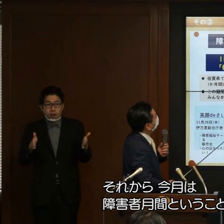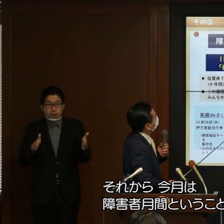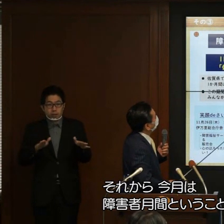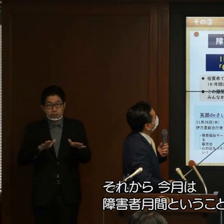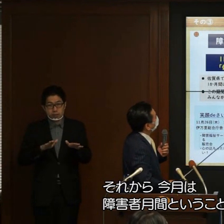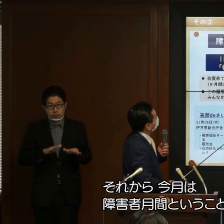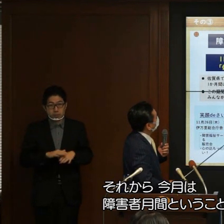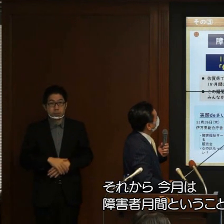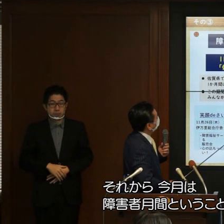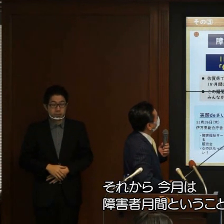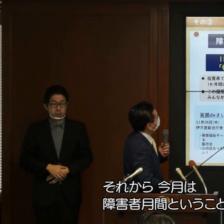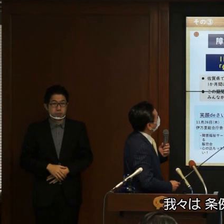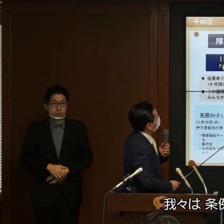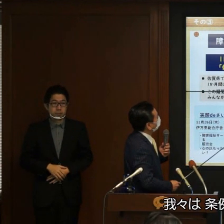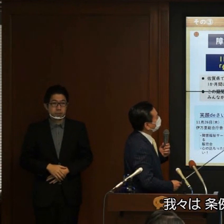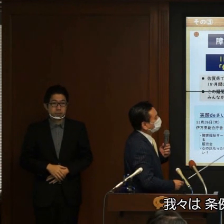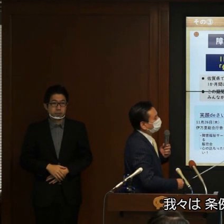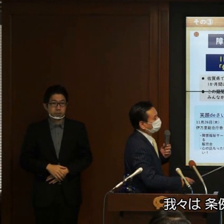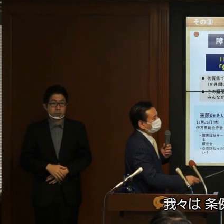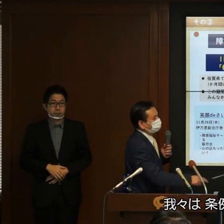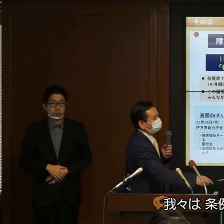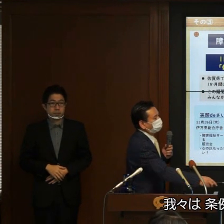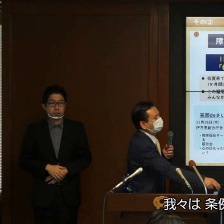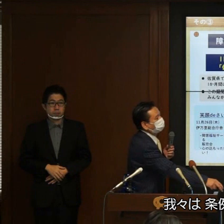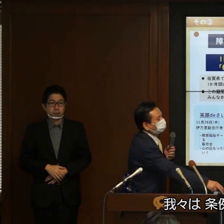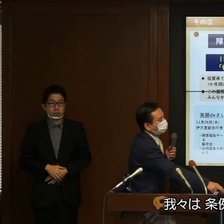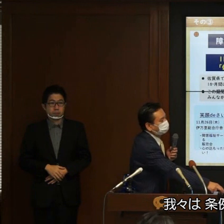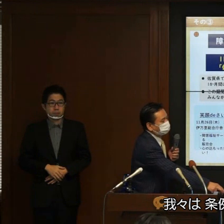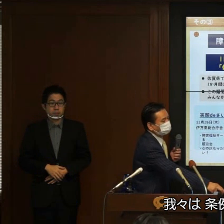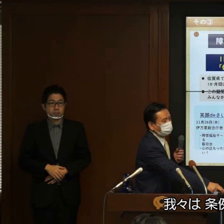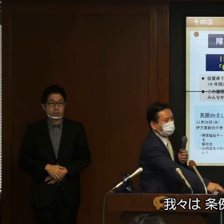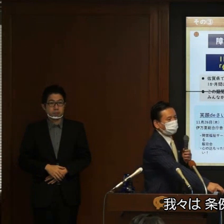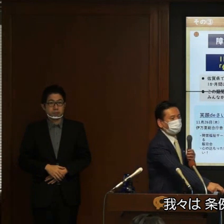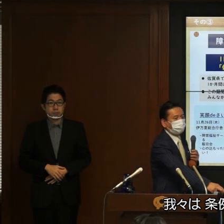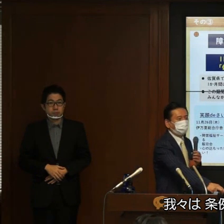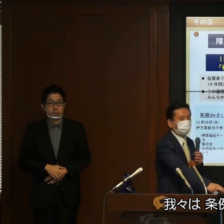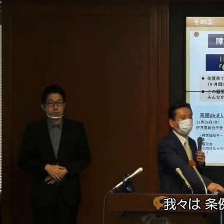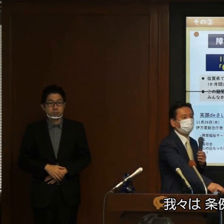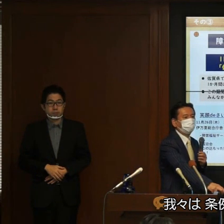、我々